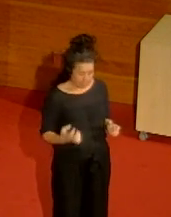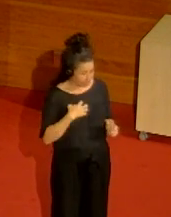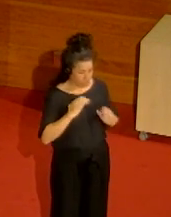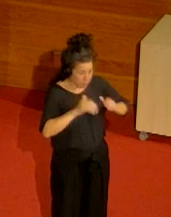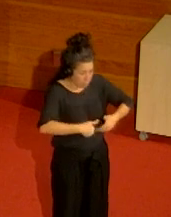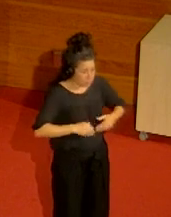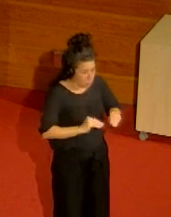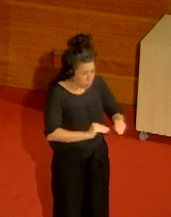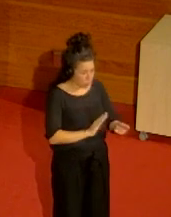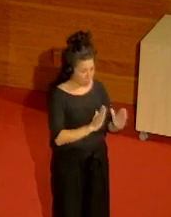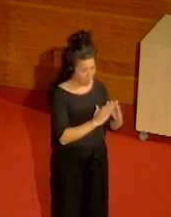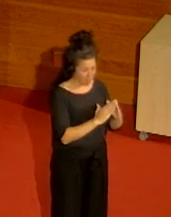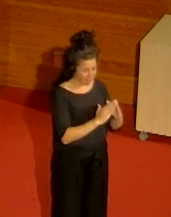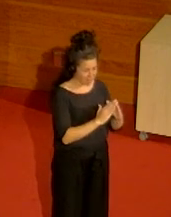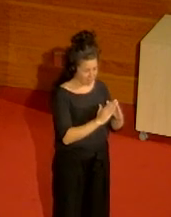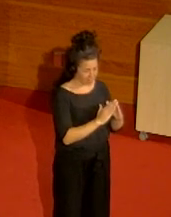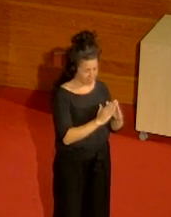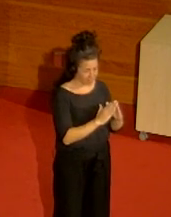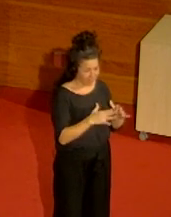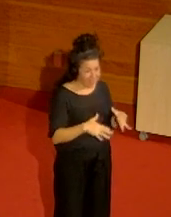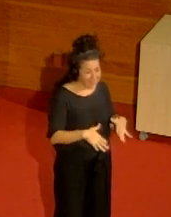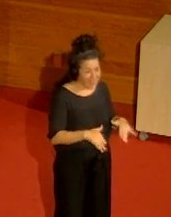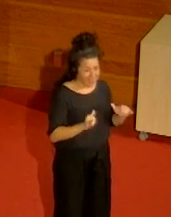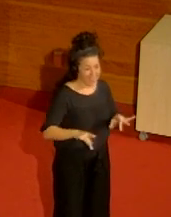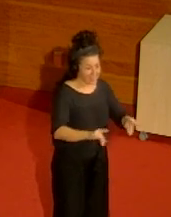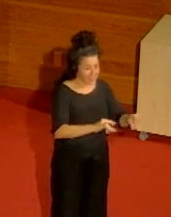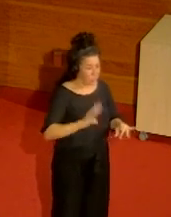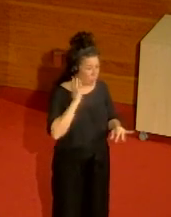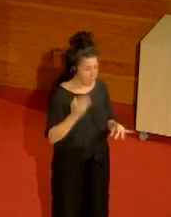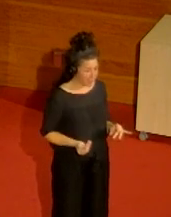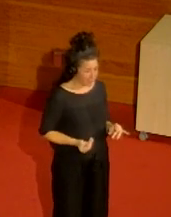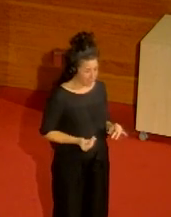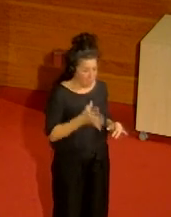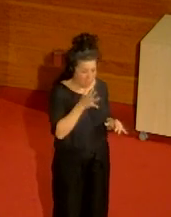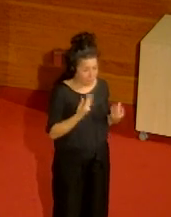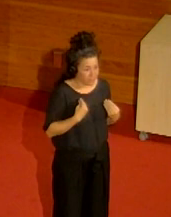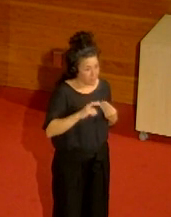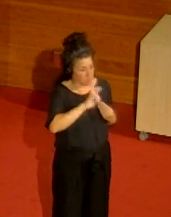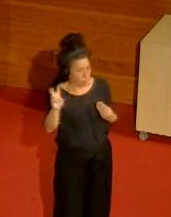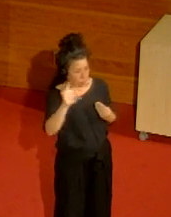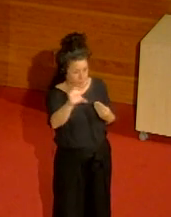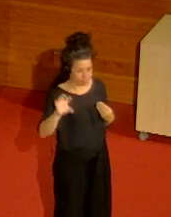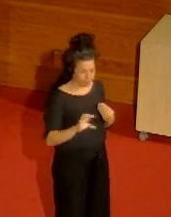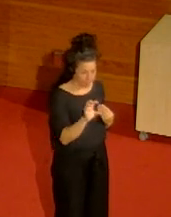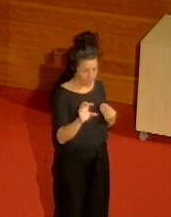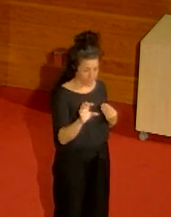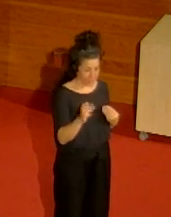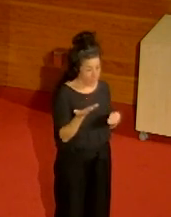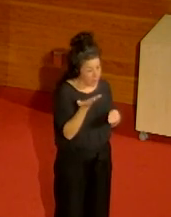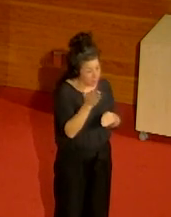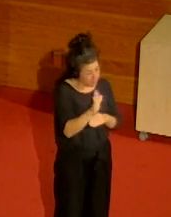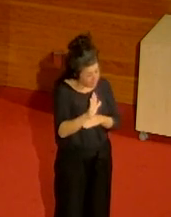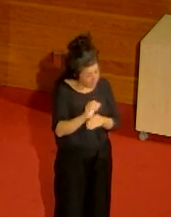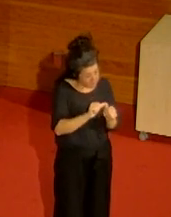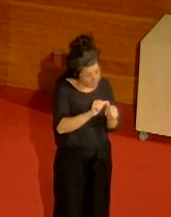siquiera a lo que hoy sería el territorio palestino están viviendo en otros países a lo largo la presentación van a ver cómo esta guerra de